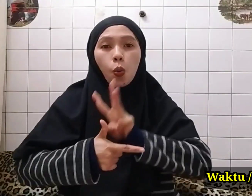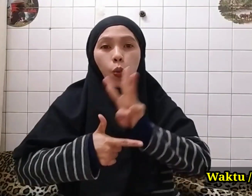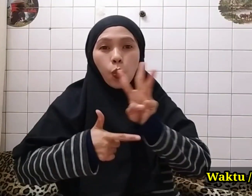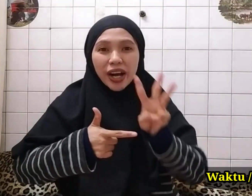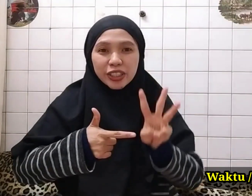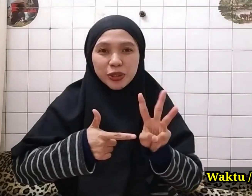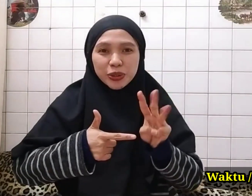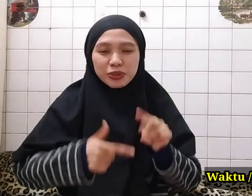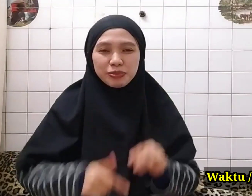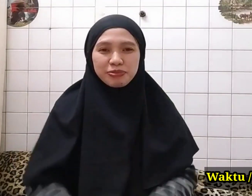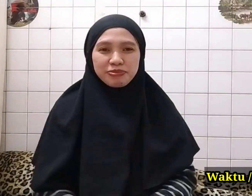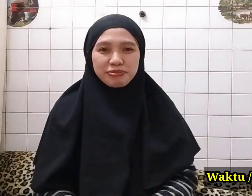Waktu.